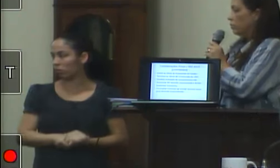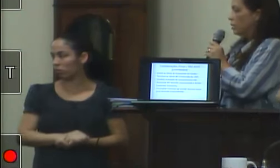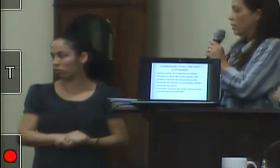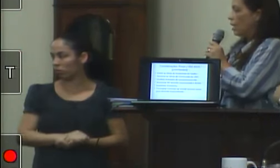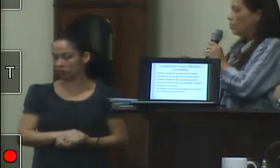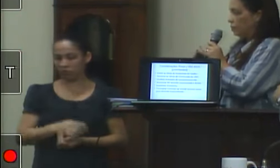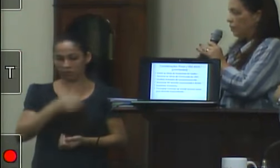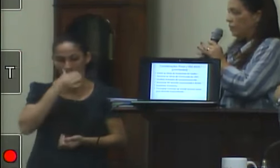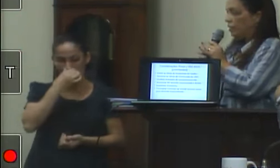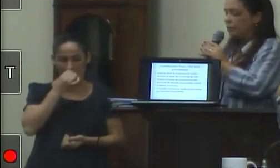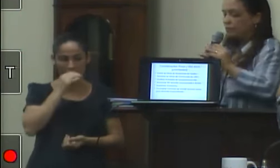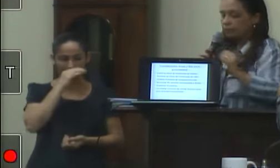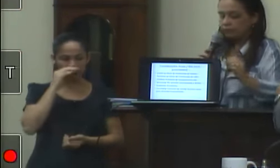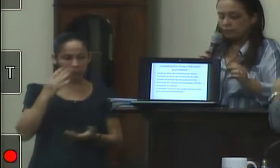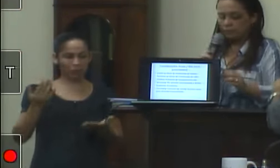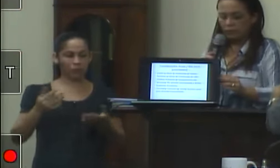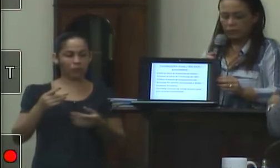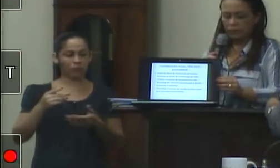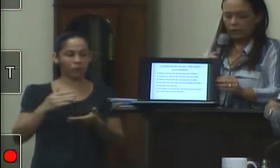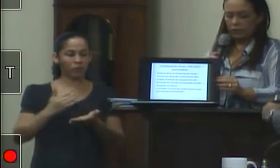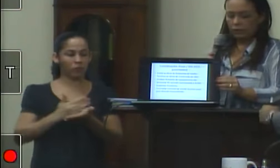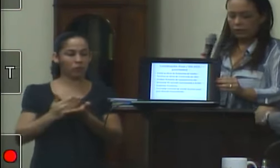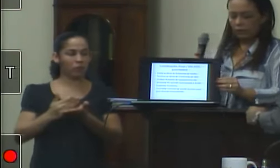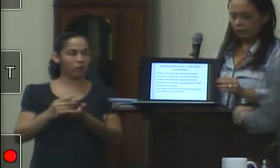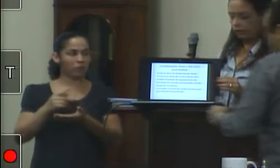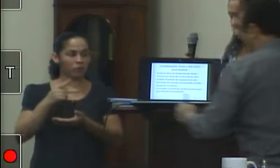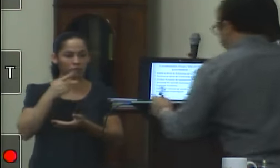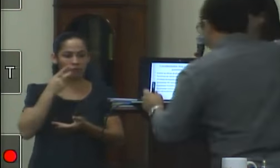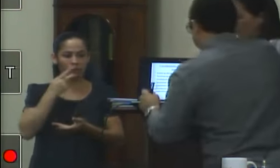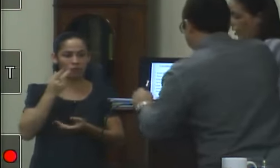O senhor que sabe, pode ser? Pode ser. Deixa aqui. Meu.